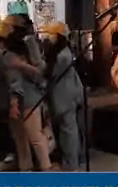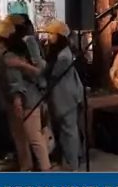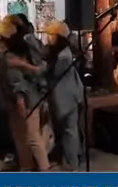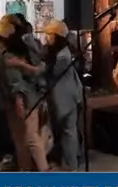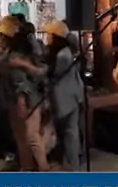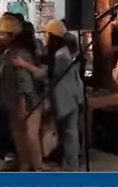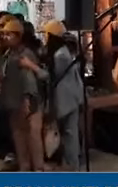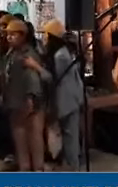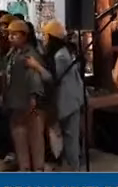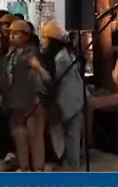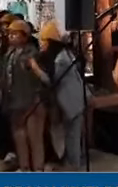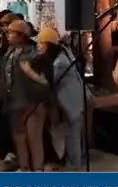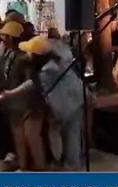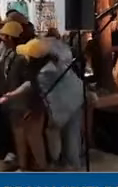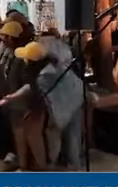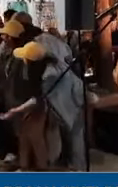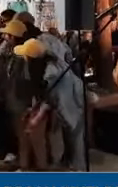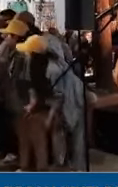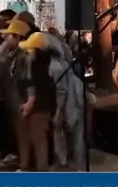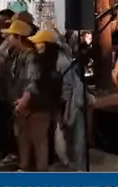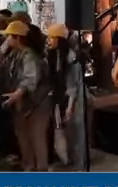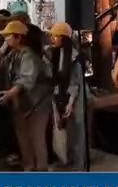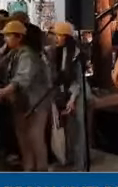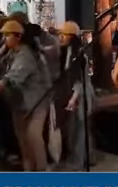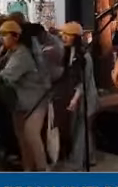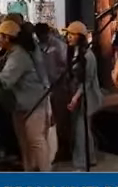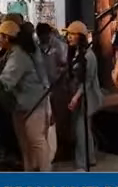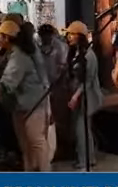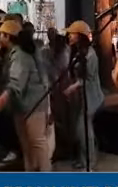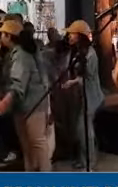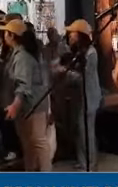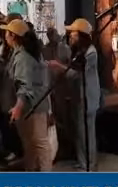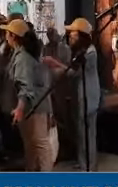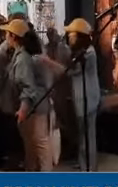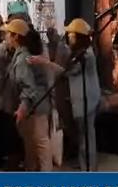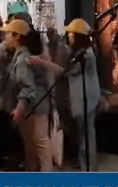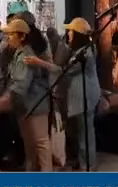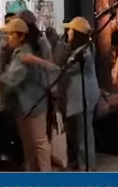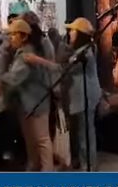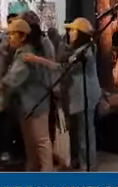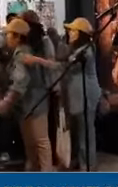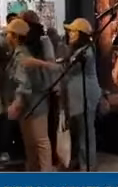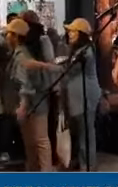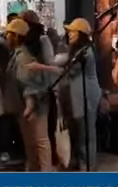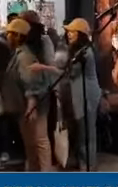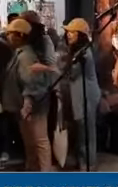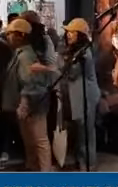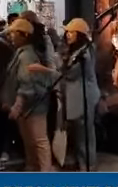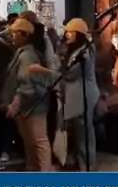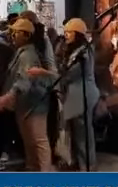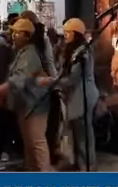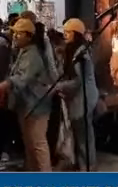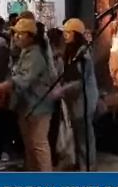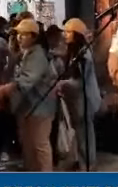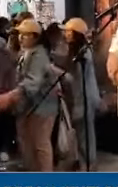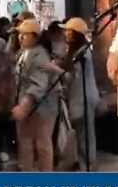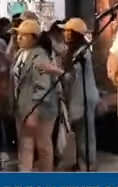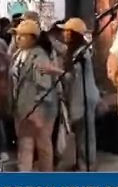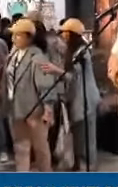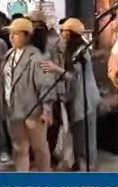Convention Center atau JCC Senayan. Adapun debat terakhir akan mengambil tema kesejahteraan sosial, pembangunan sumber daya